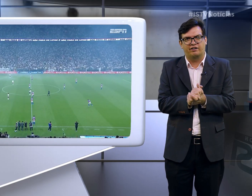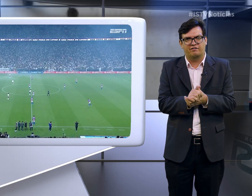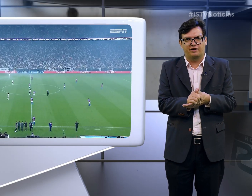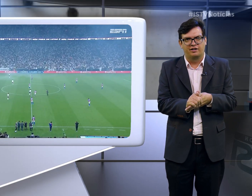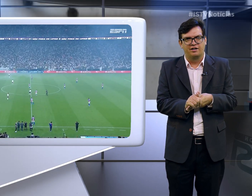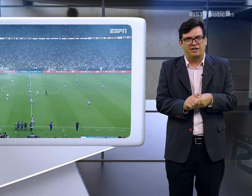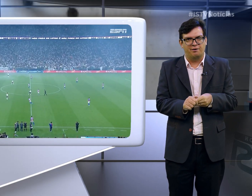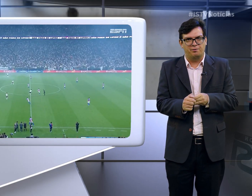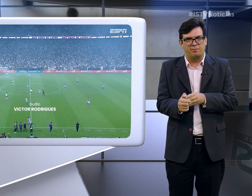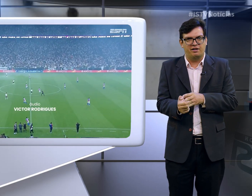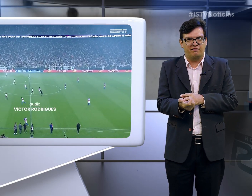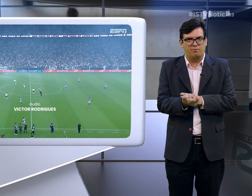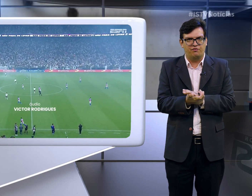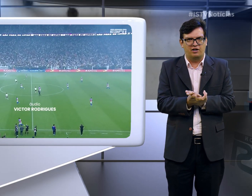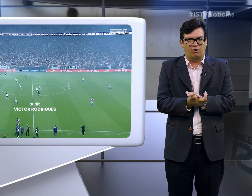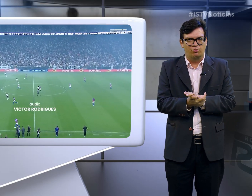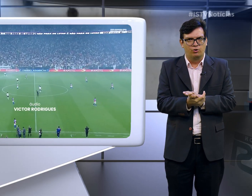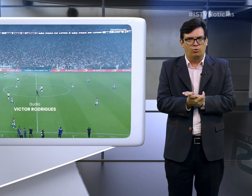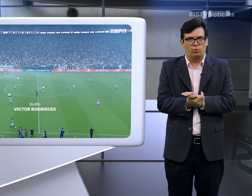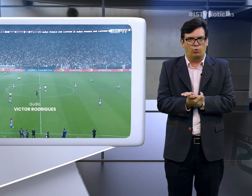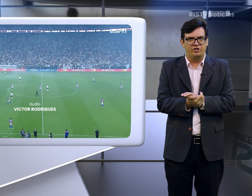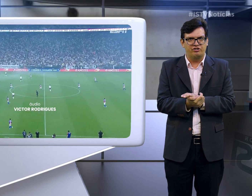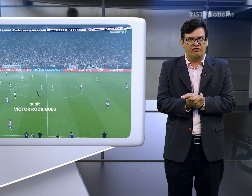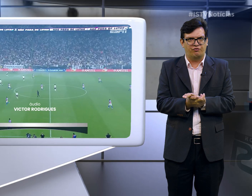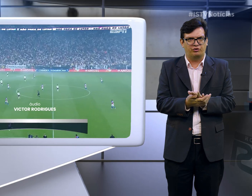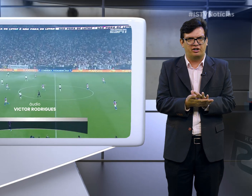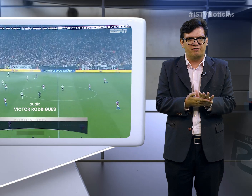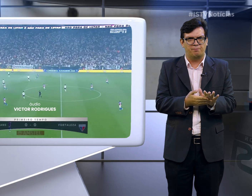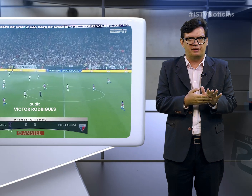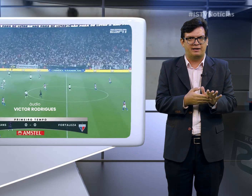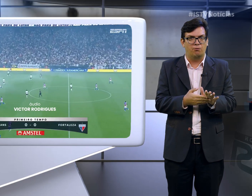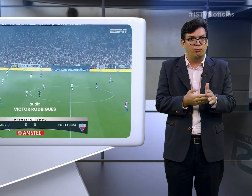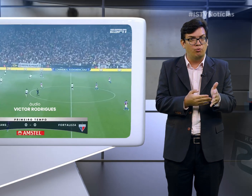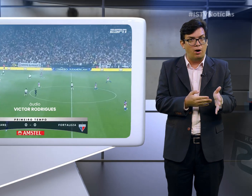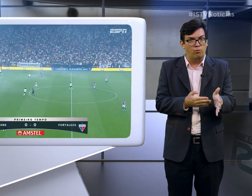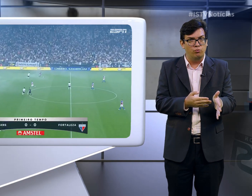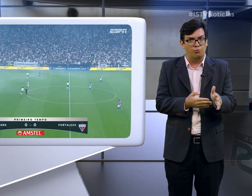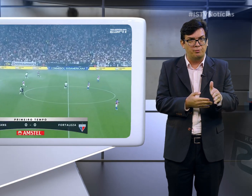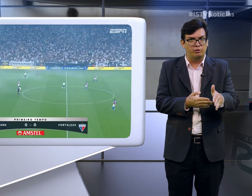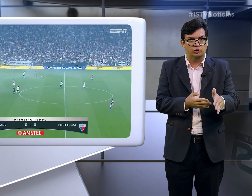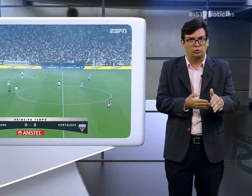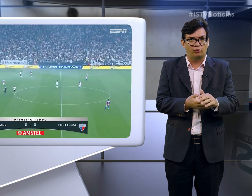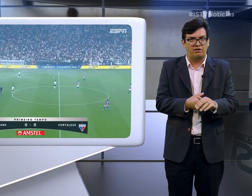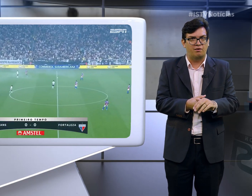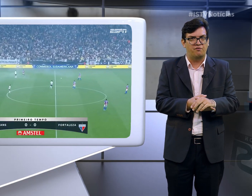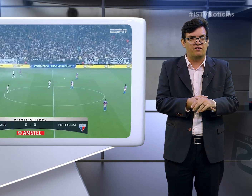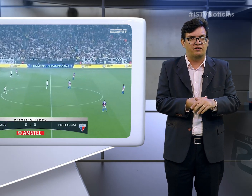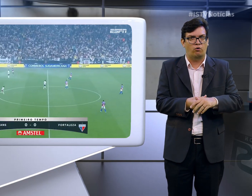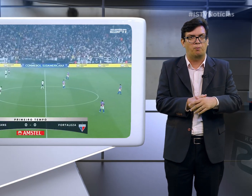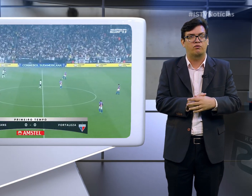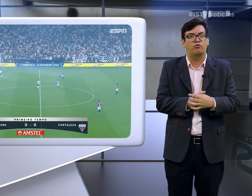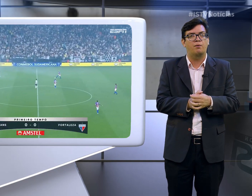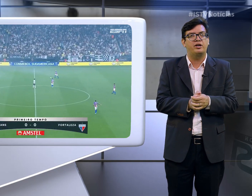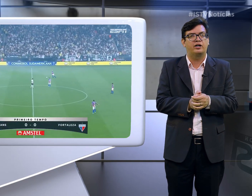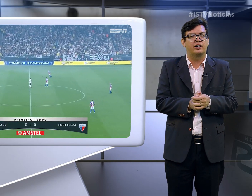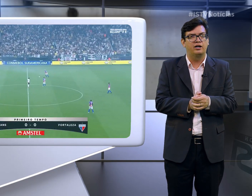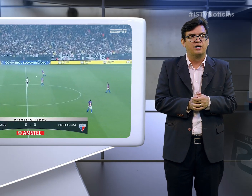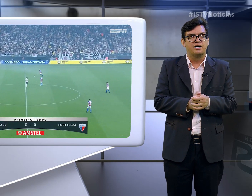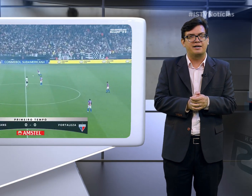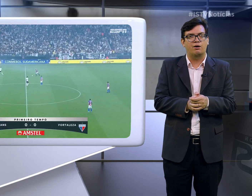Fortaleza em primeira semifinal. O Corinthians e Fortaleza empataram por 1-1 no primeiro jogo da semifinal da Copa Sul-Americana na